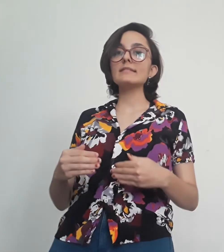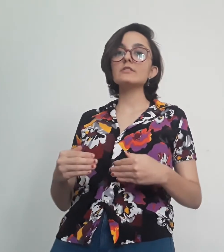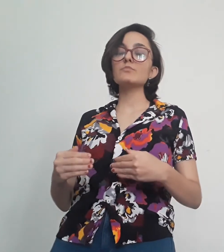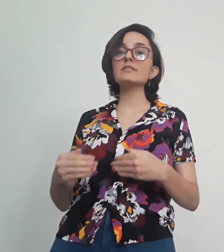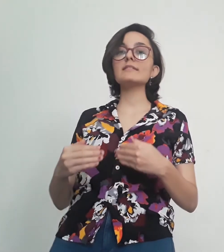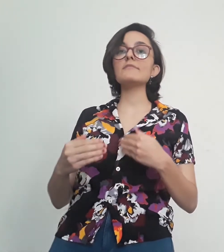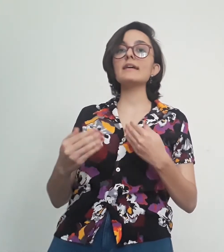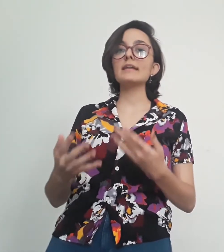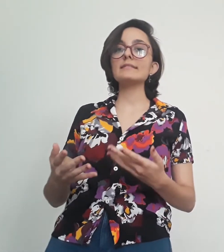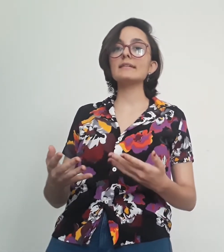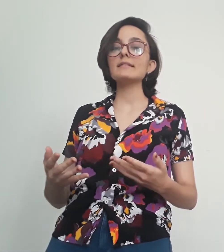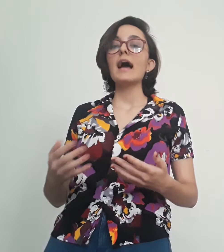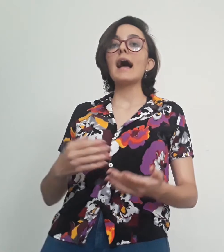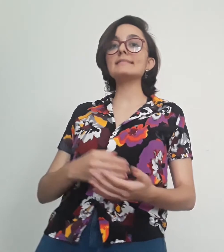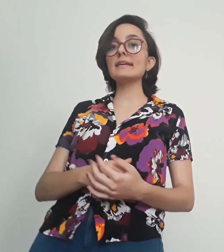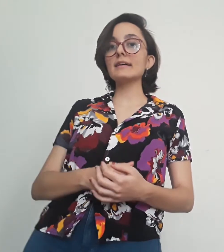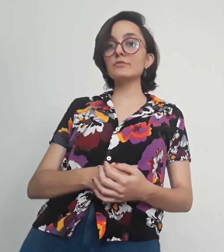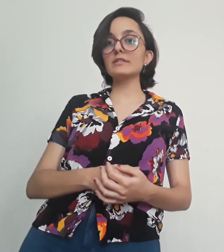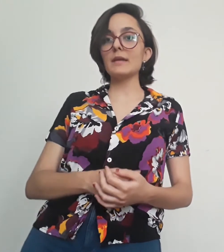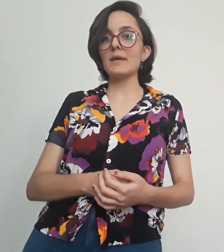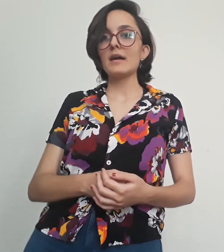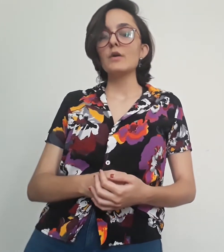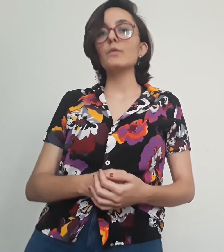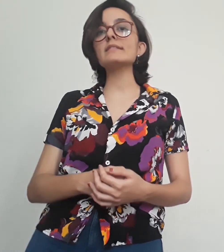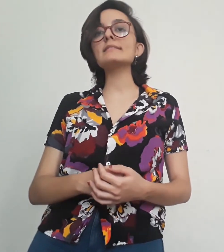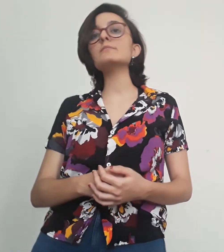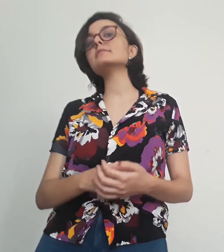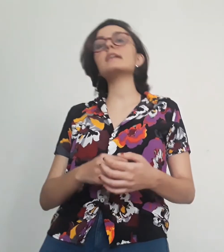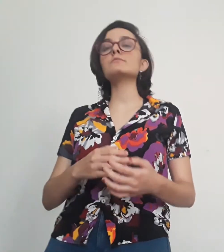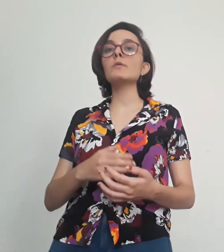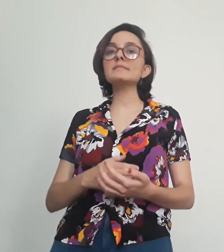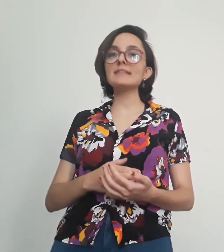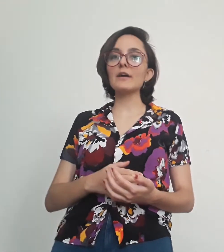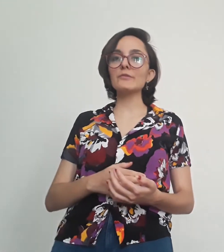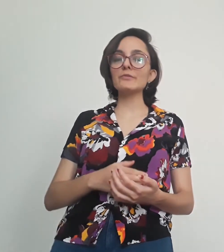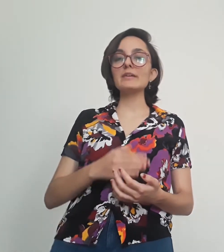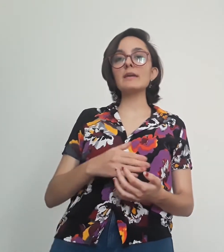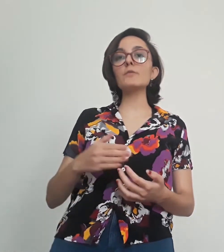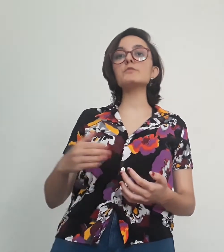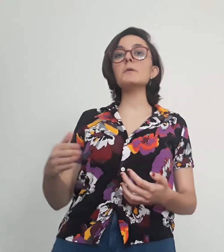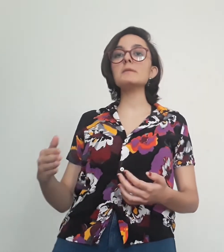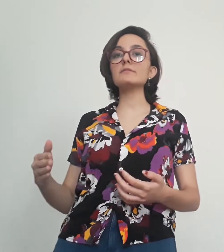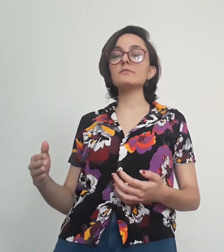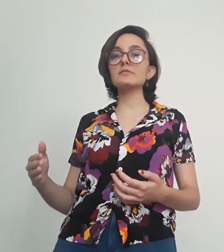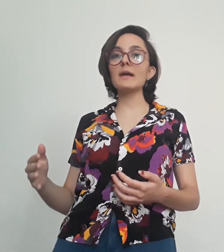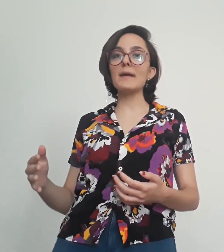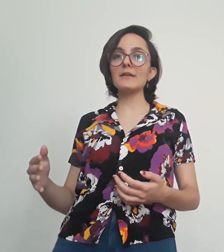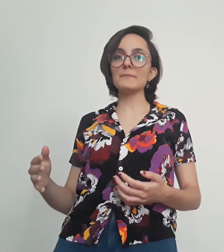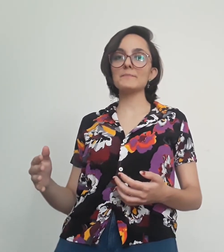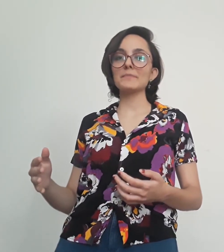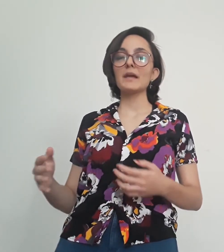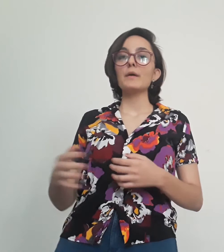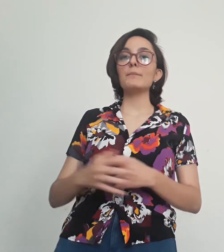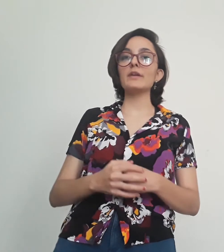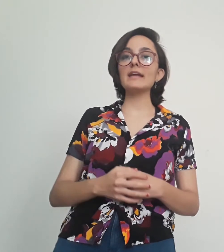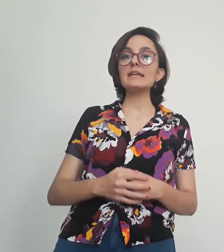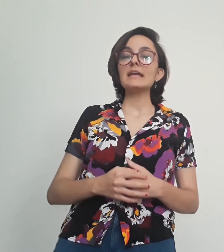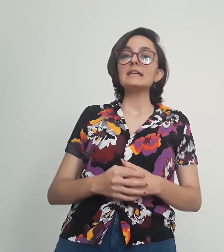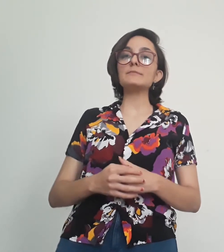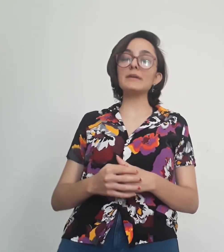de muitas referências acerca do tema, o que tem se mostrado um obstáculo em alguns momentos do trabalho. Porém,